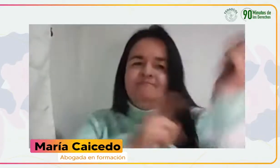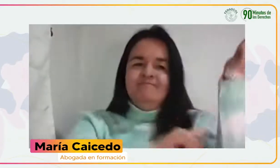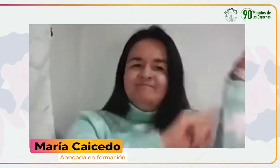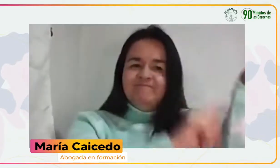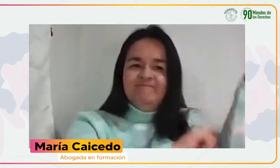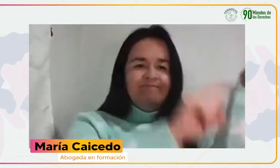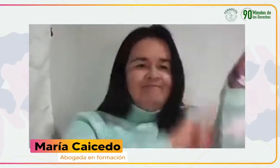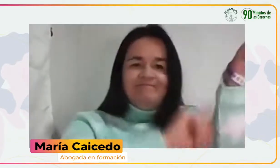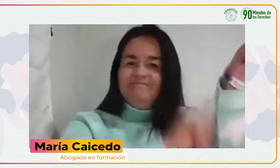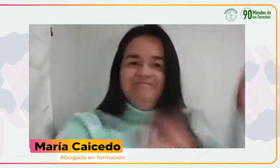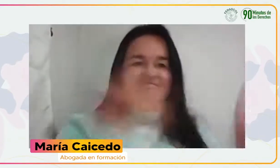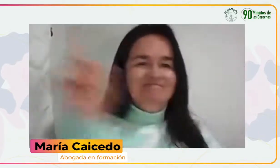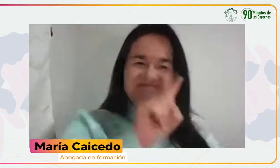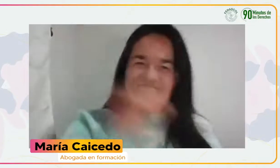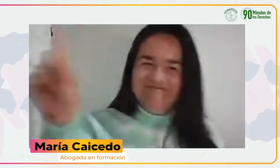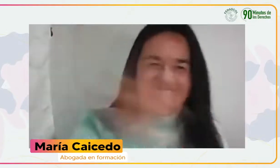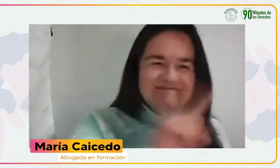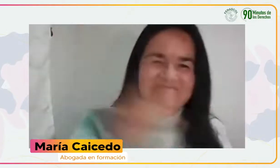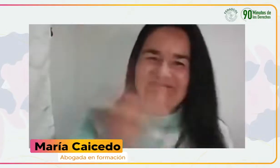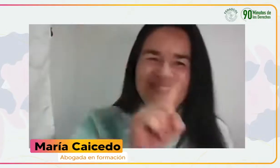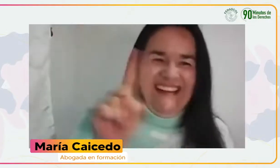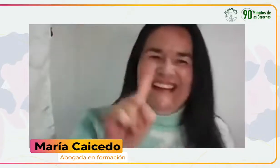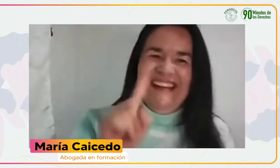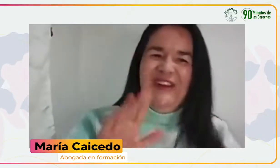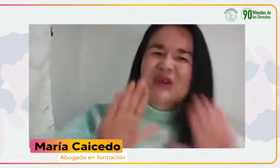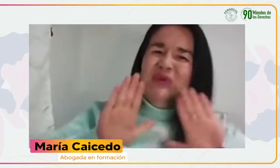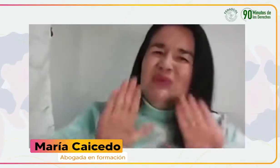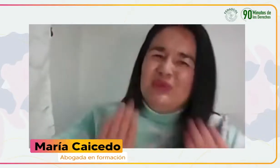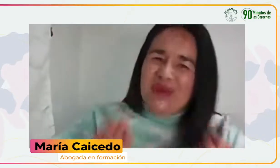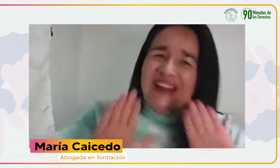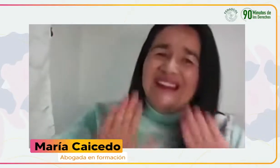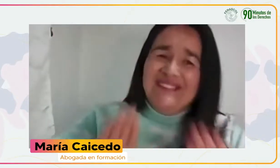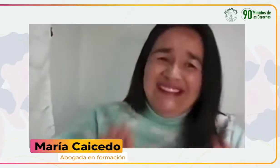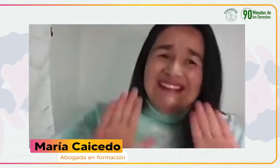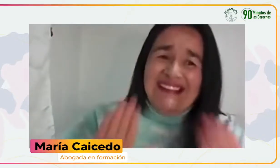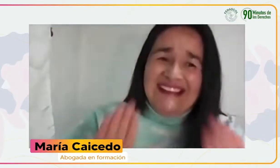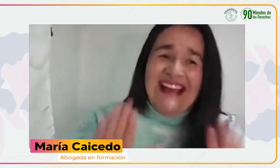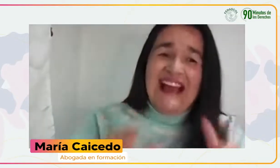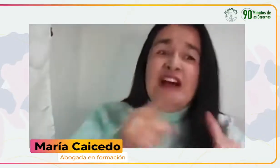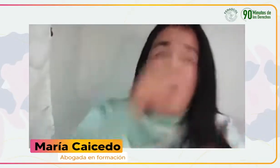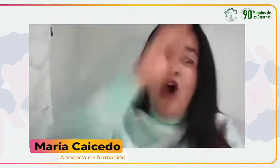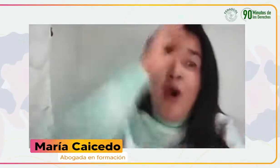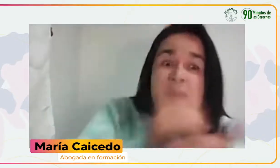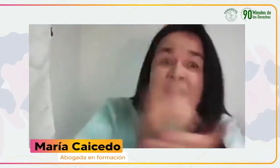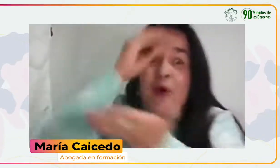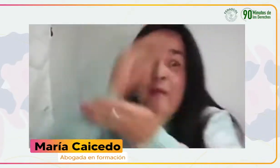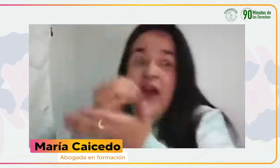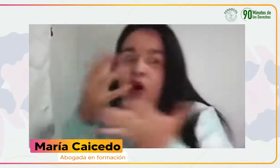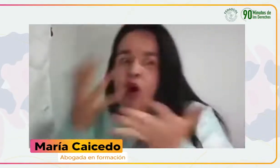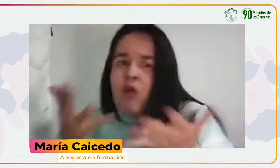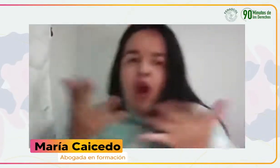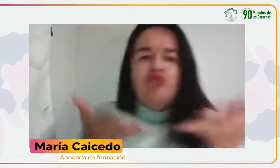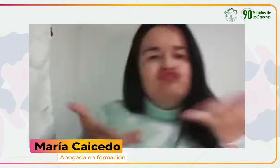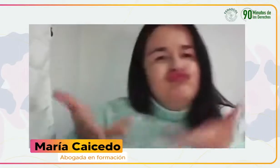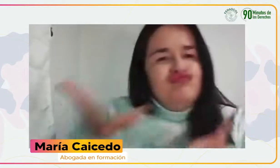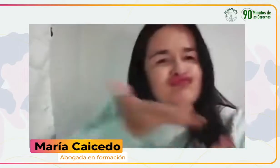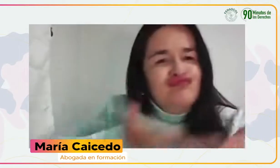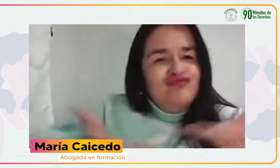no lo hemos hecho así y hay cosas que realmente el carácter afectan negativamente y